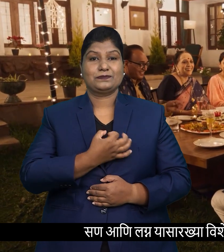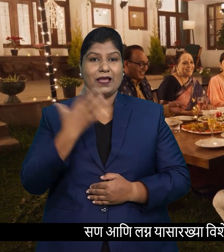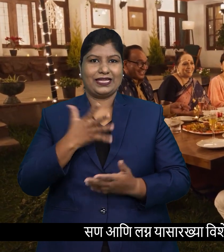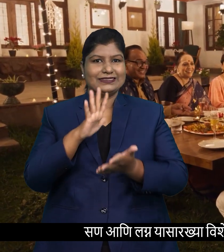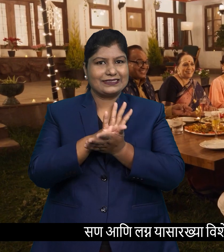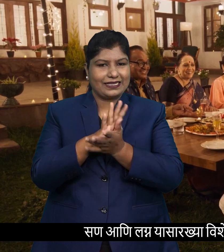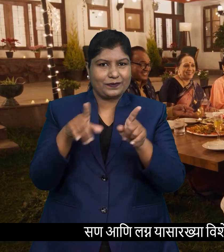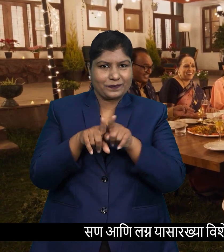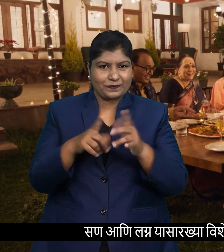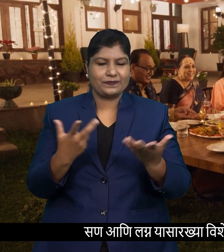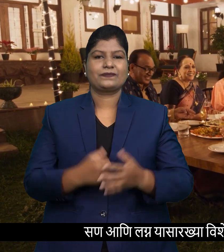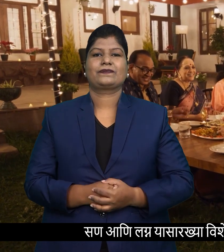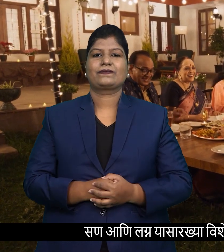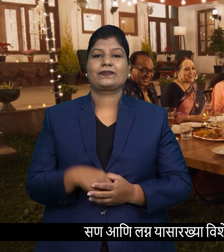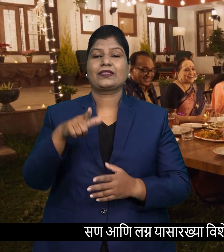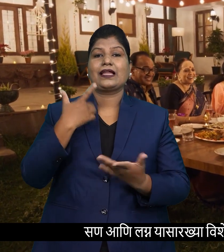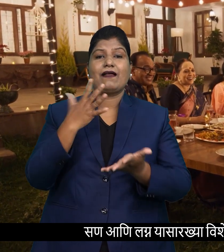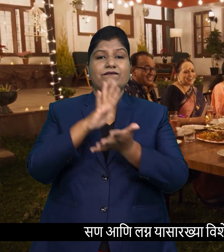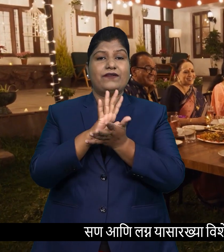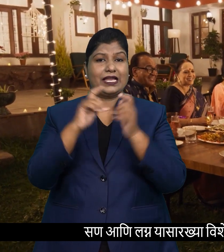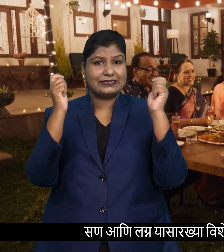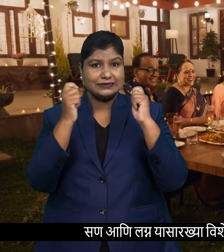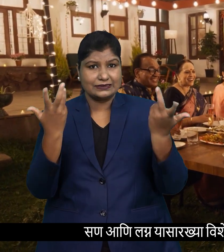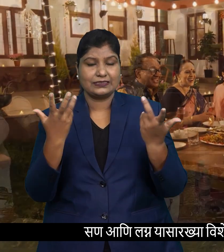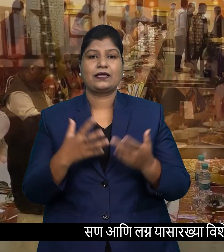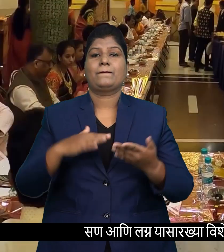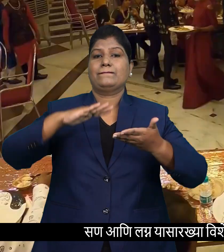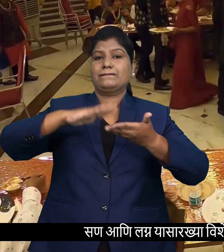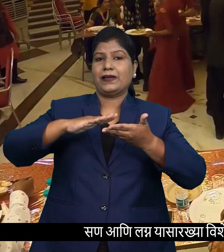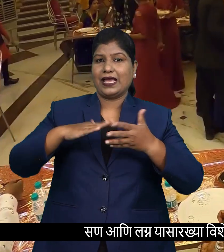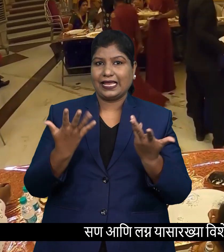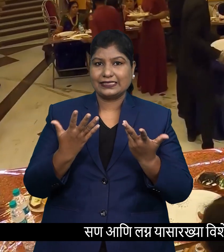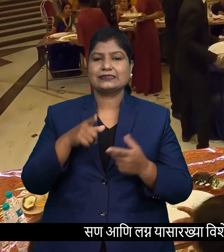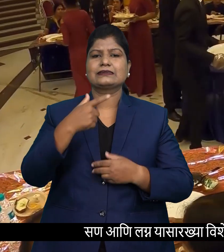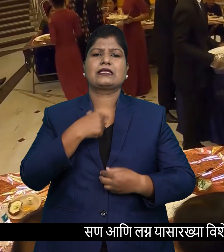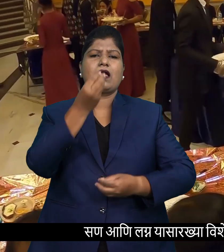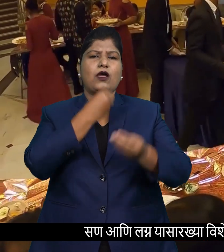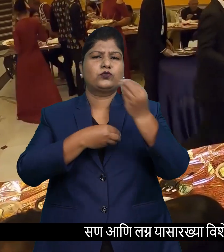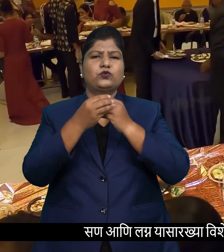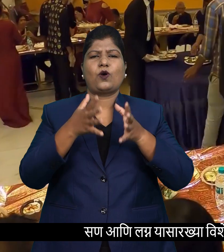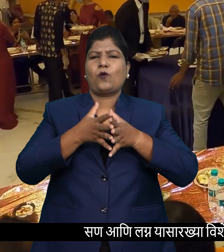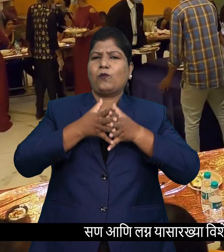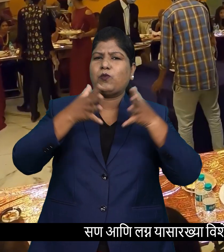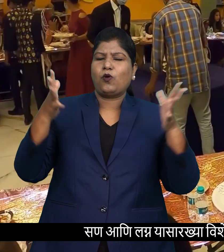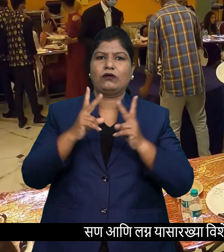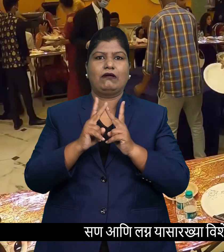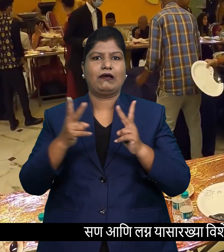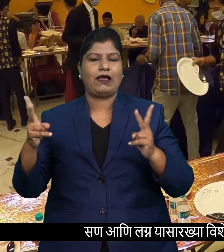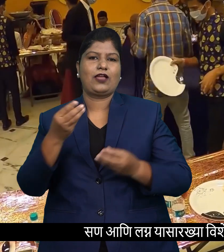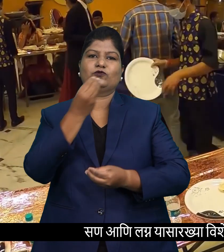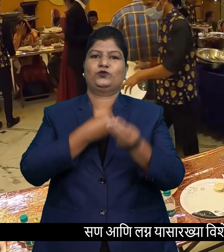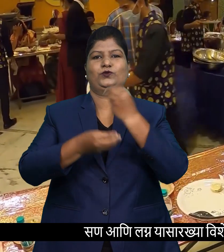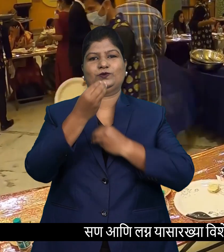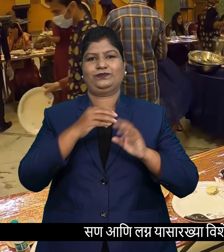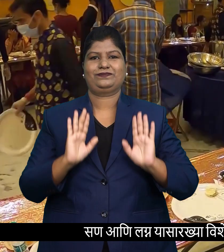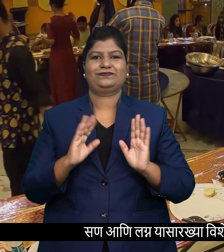लग्न यासारख्या विशेष प्रसंगी आपण मोठ्या प्रमाणात अन्न खातो.